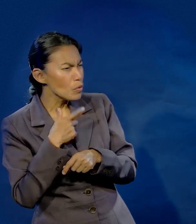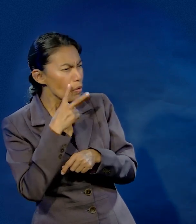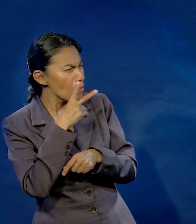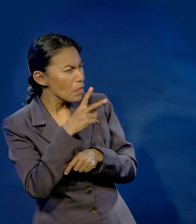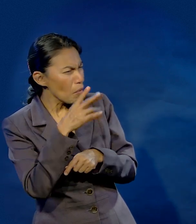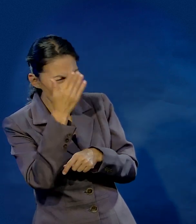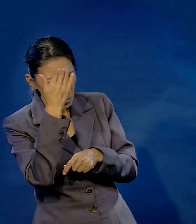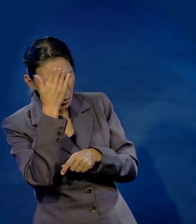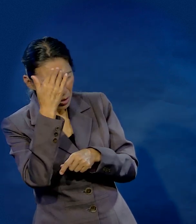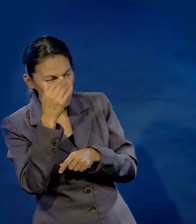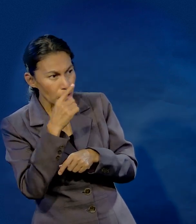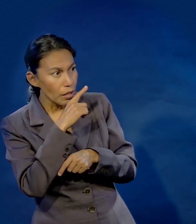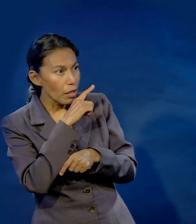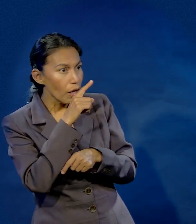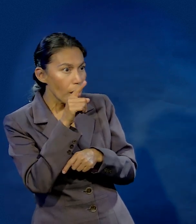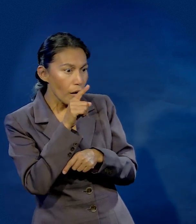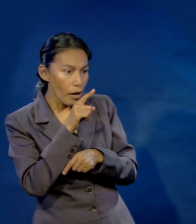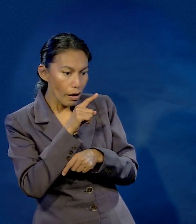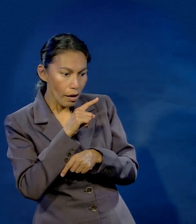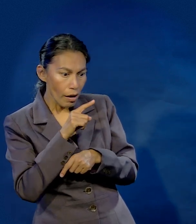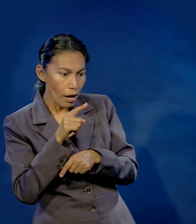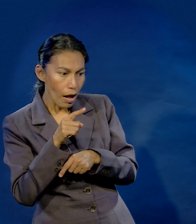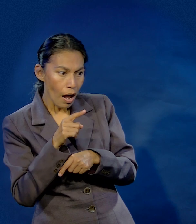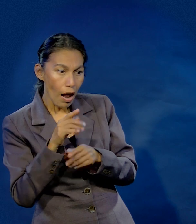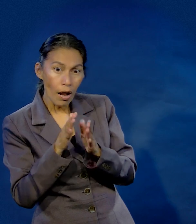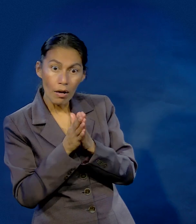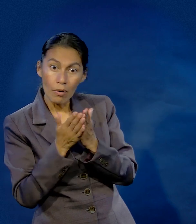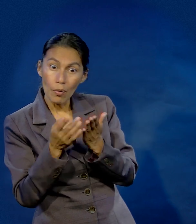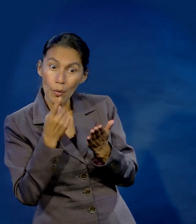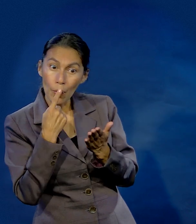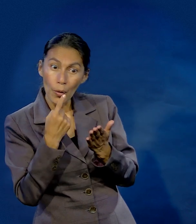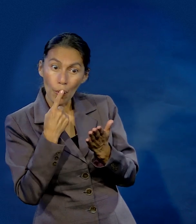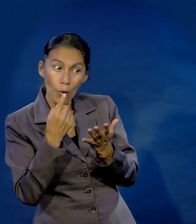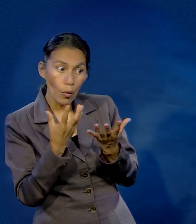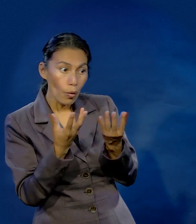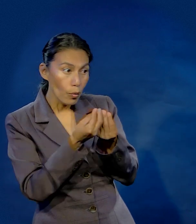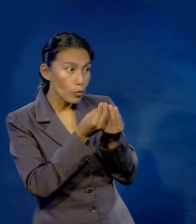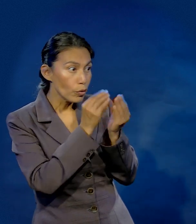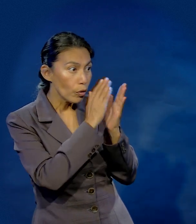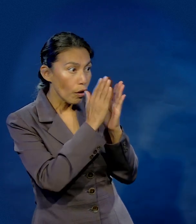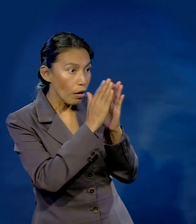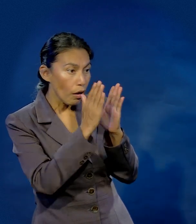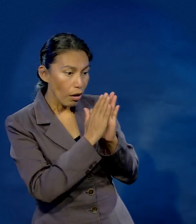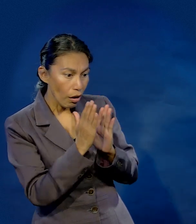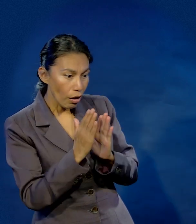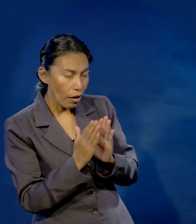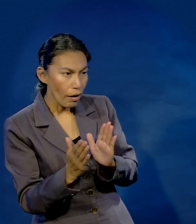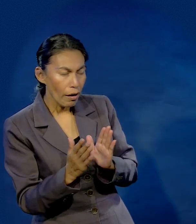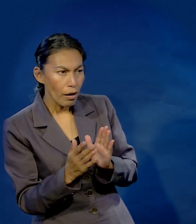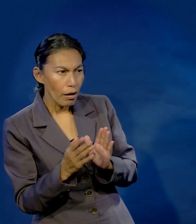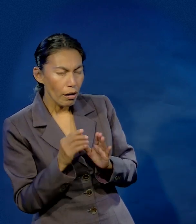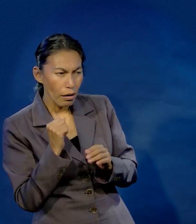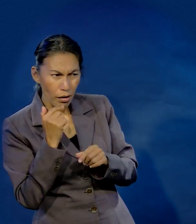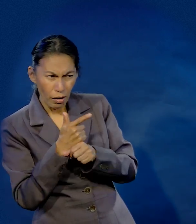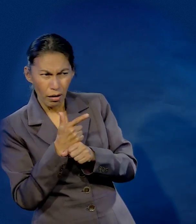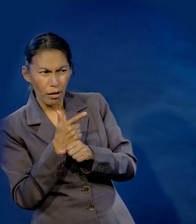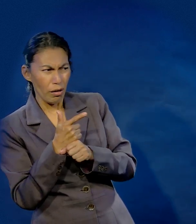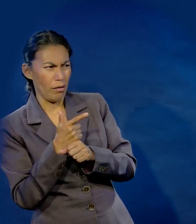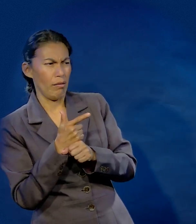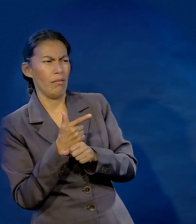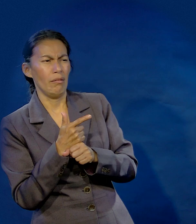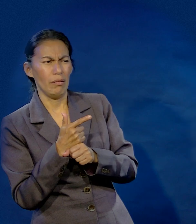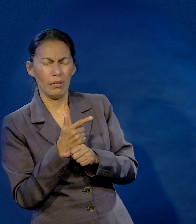cuando la dama se fue me dice ven vecino no te voy a quitar mucho tiempo ven sígueme me pasa un cuarto me lleva a su oficina a un pequeño